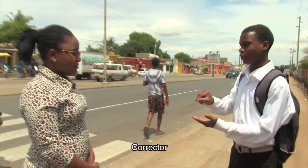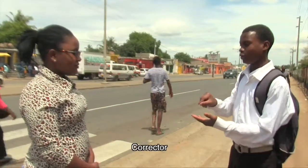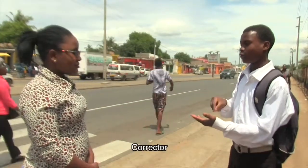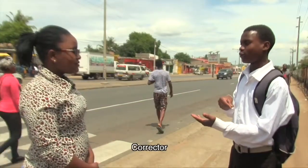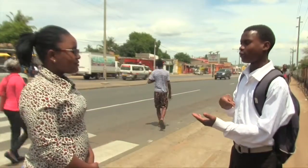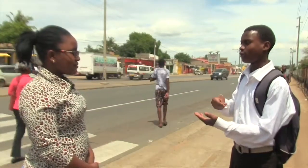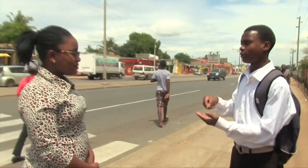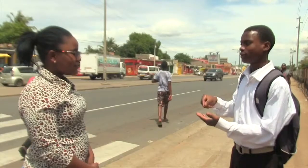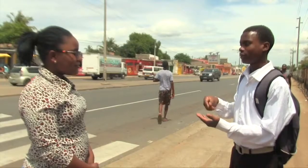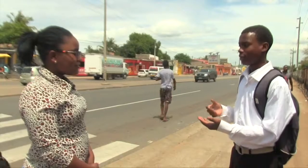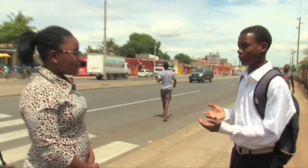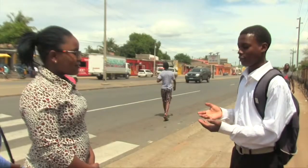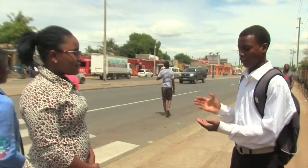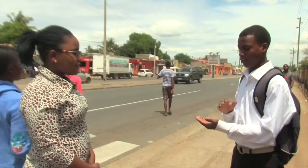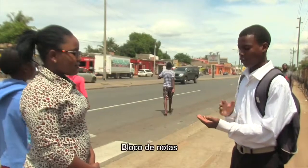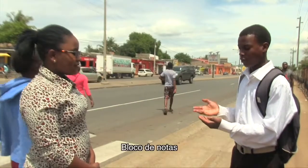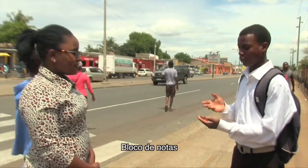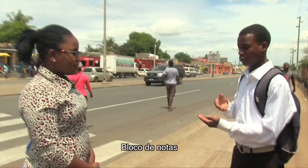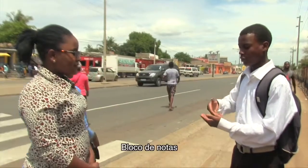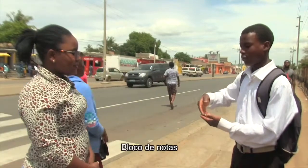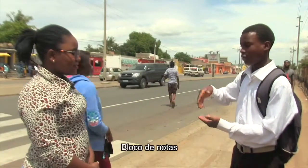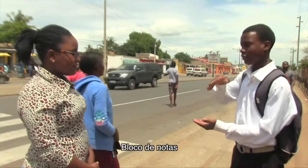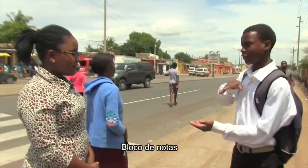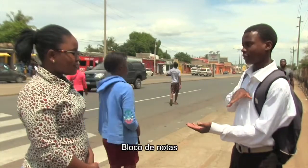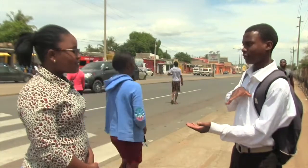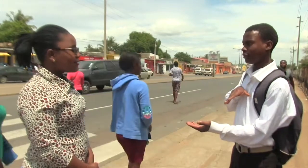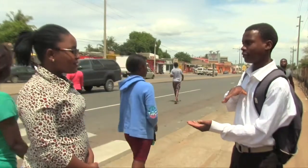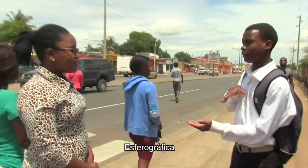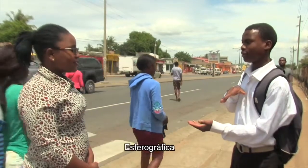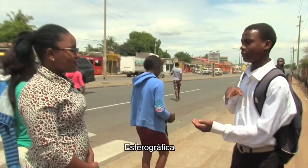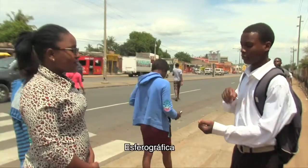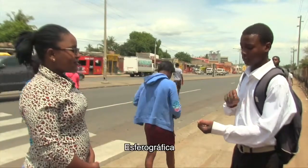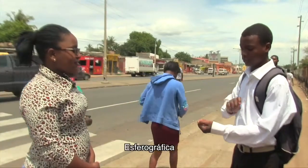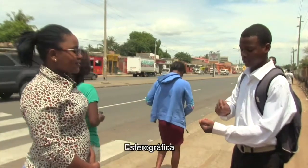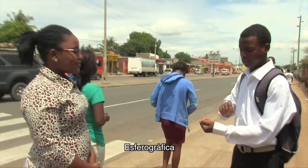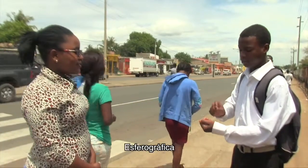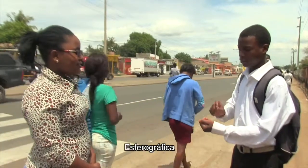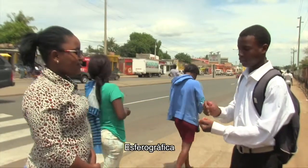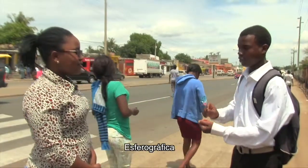Bloco de notas Esferográfica